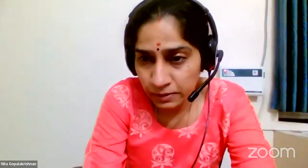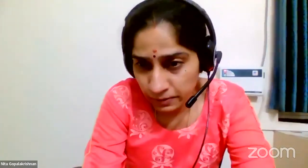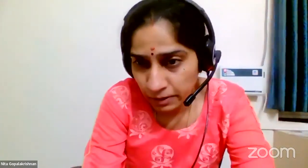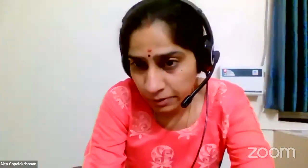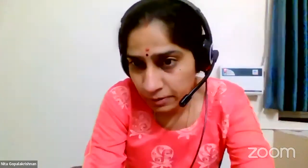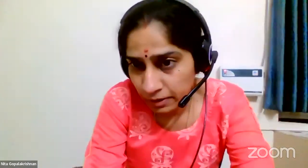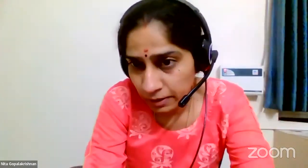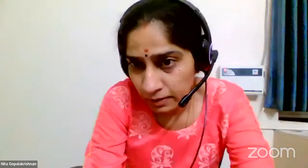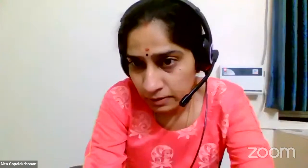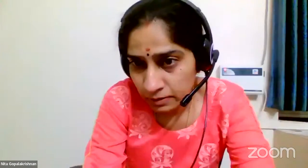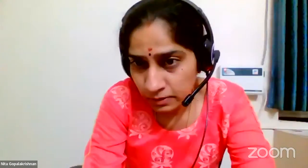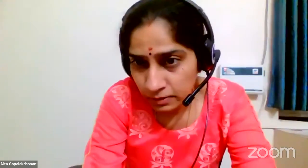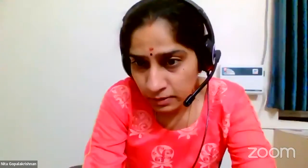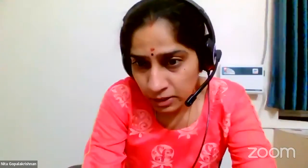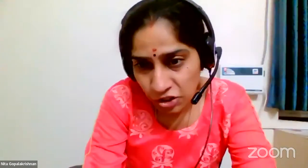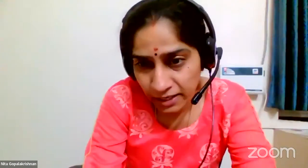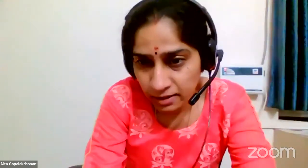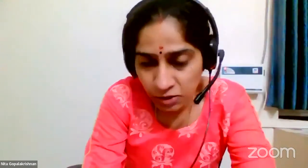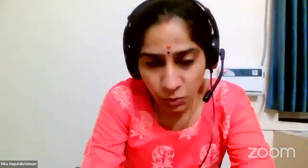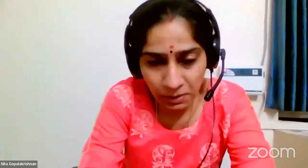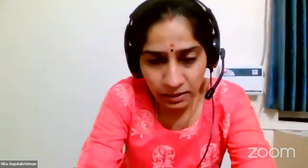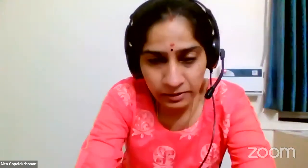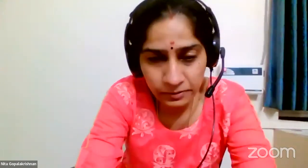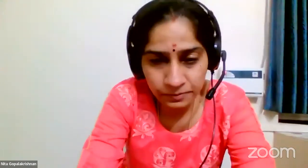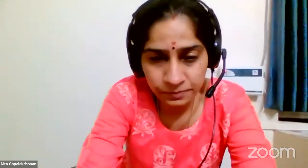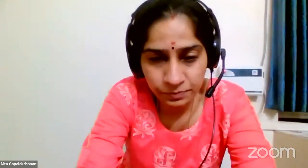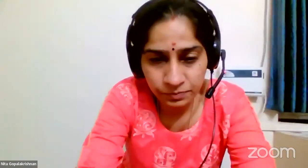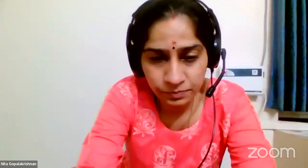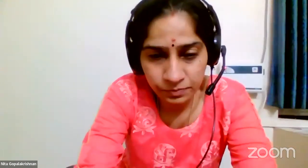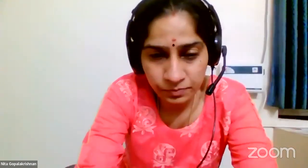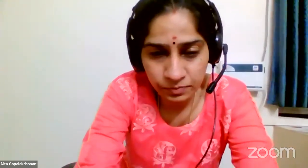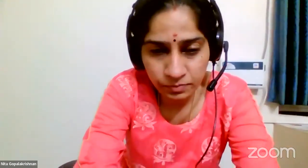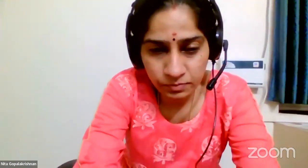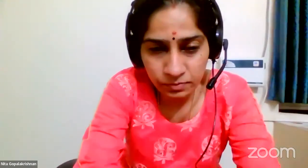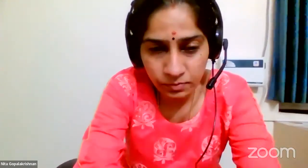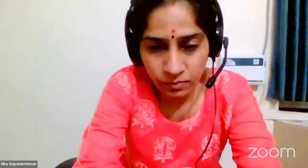श्री श्रीधर, श्रीधर, श्रीधर स्वामी।